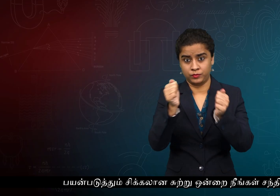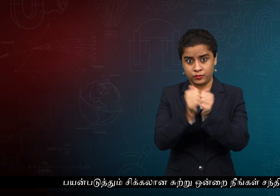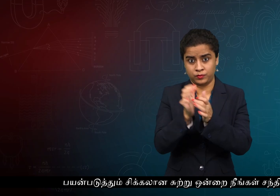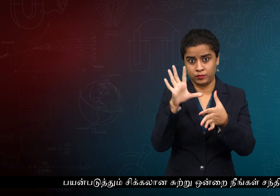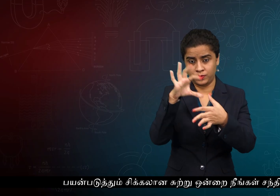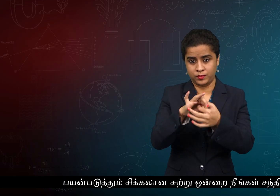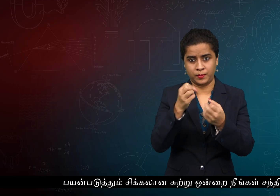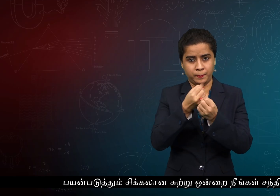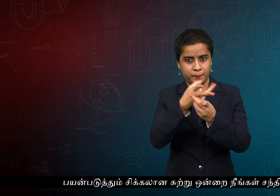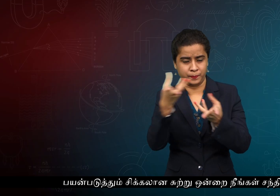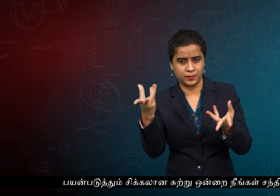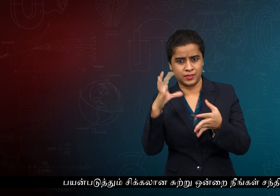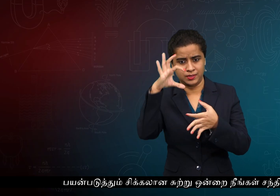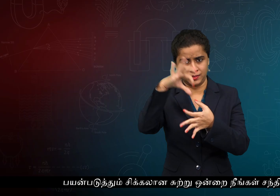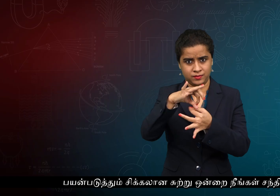சந்திக்கலாம்.